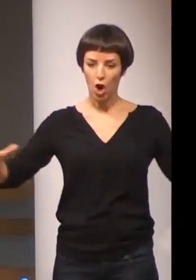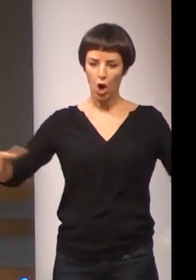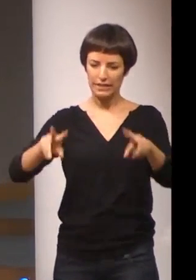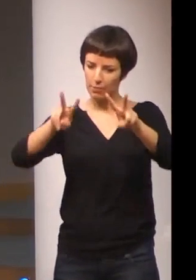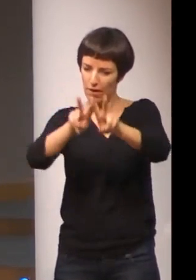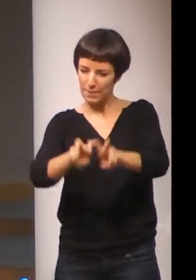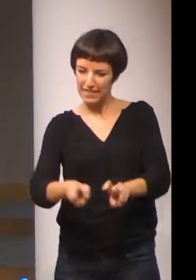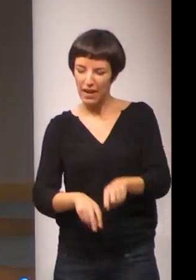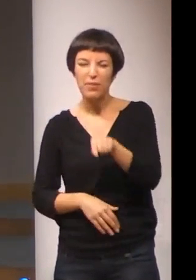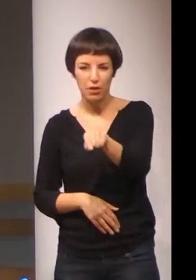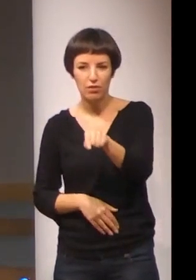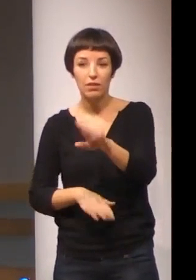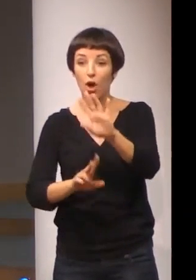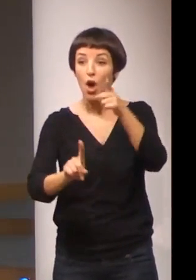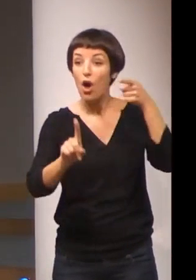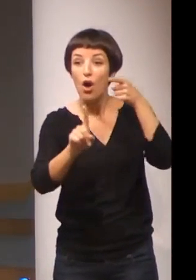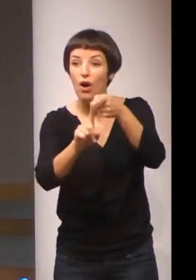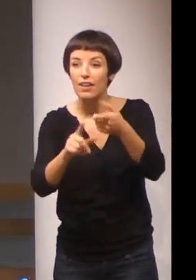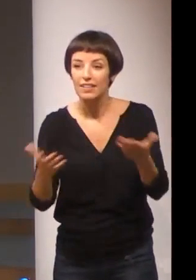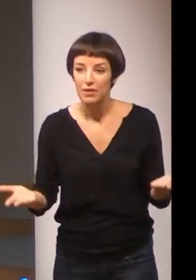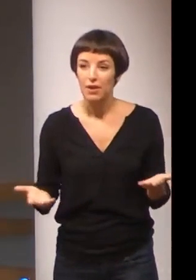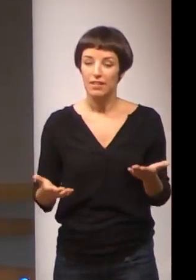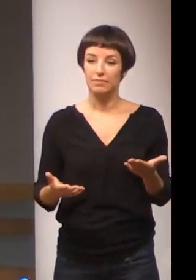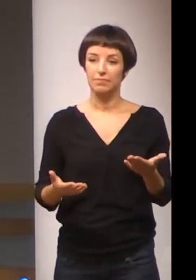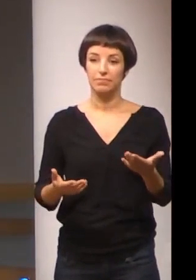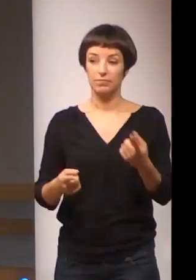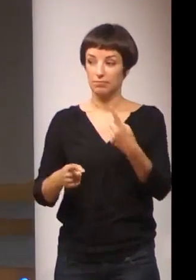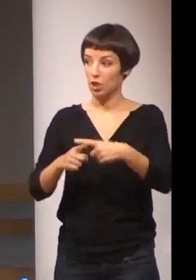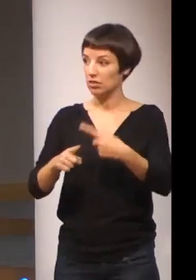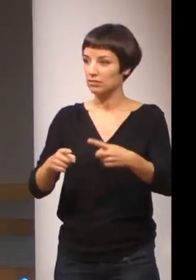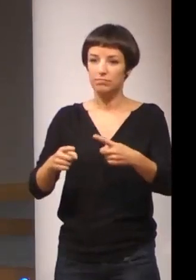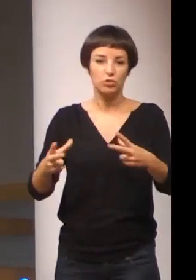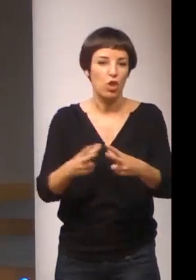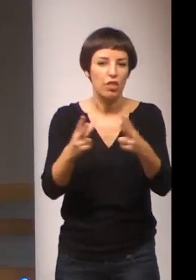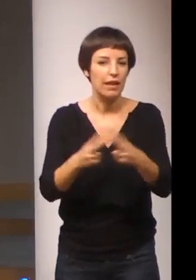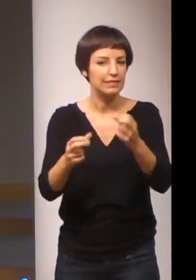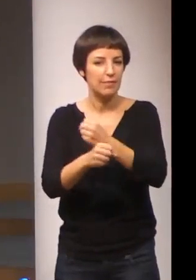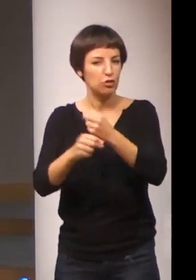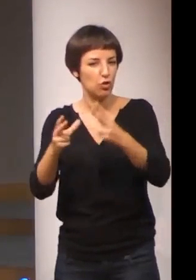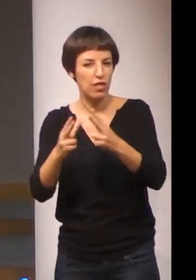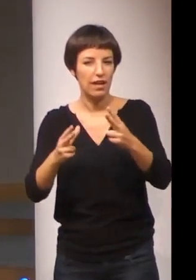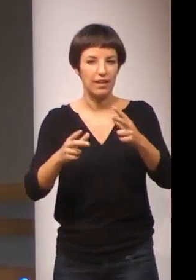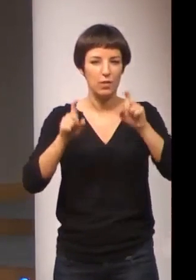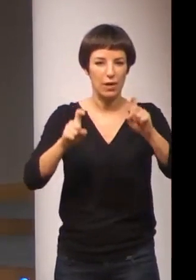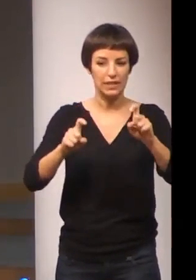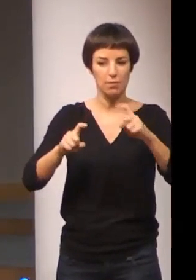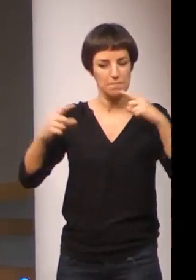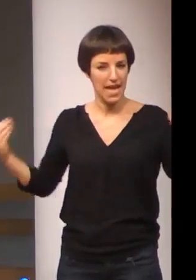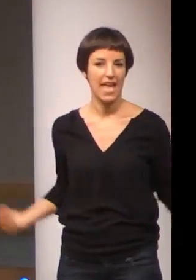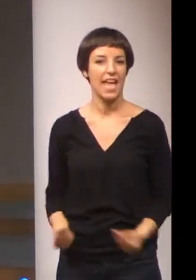el objetivo es mejorar las prácticas sociales o educativas del